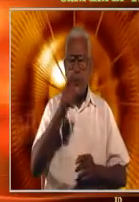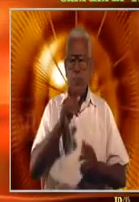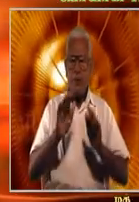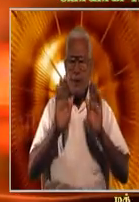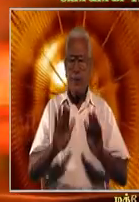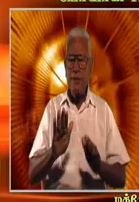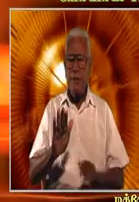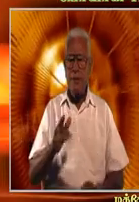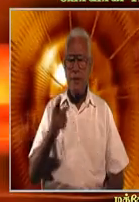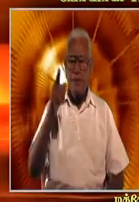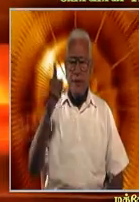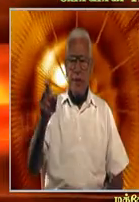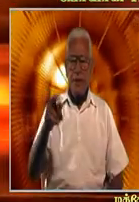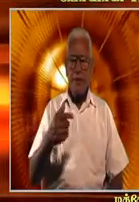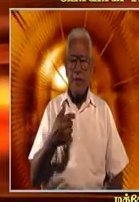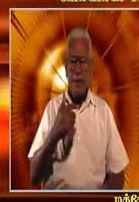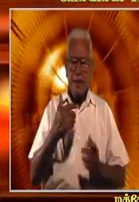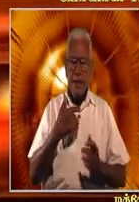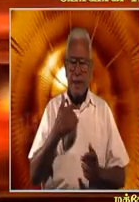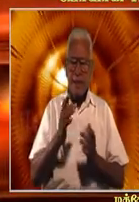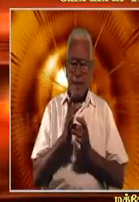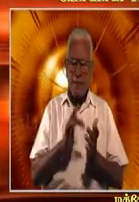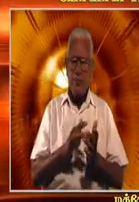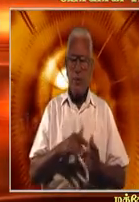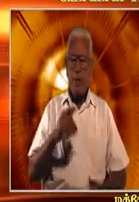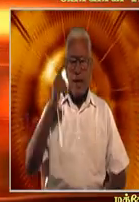உங்களோடனே க accurுடை இருந்தும் நீ என்னை அரிய வில்லையா